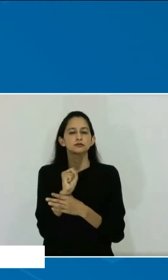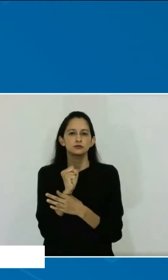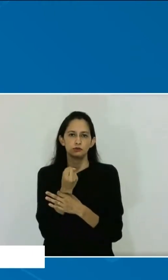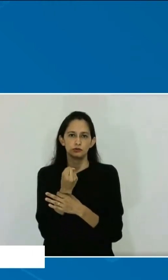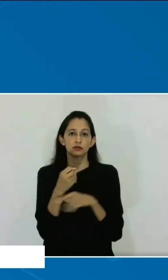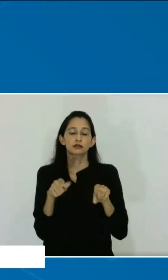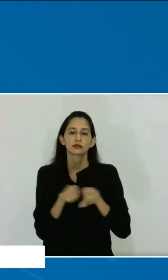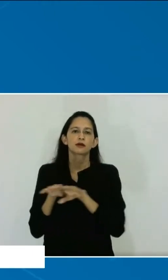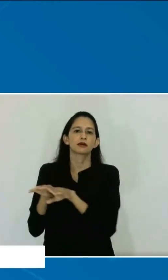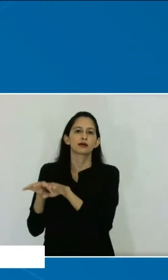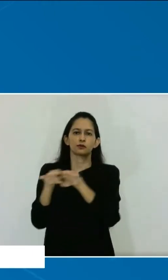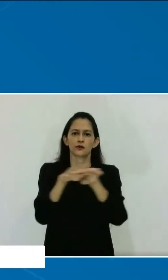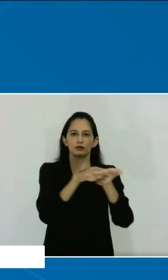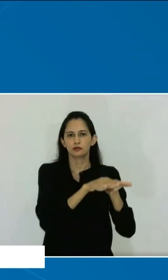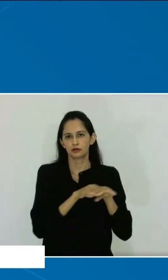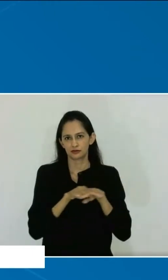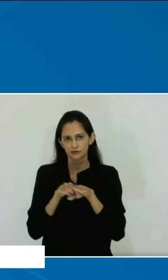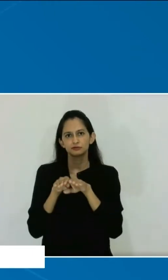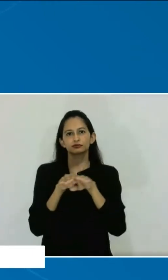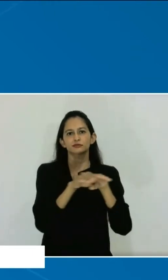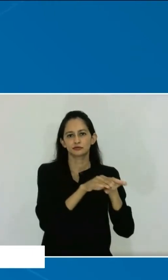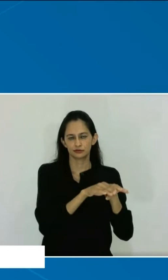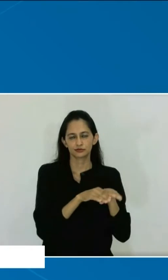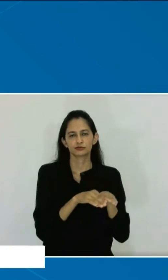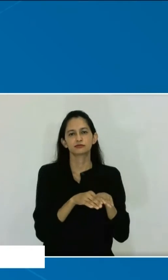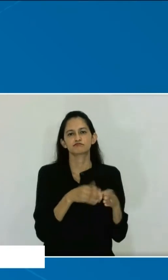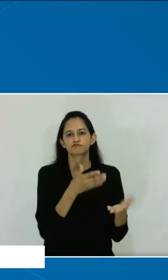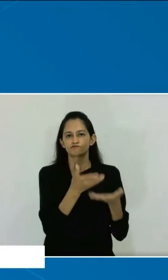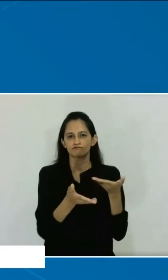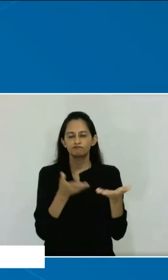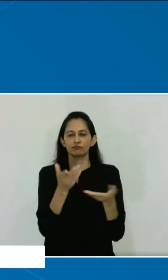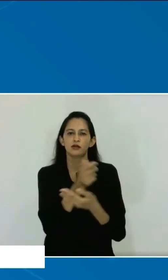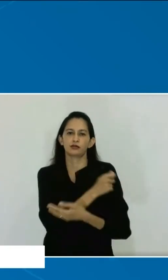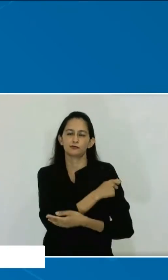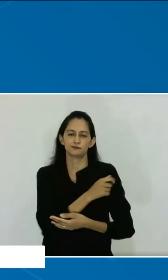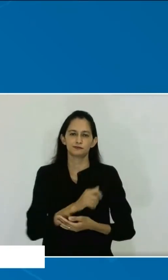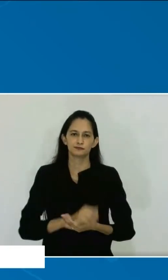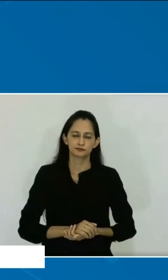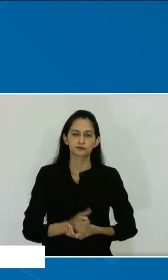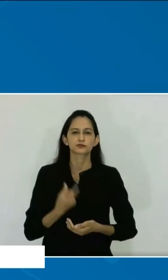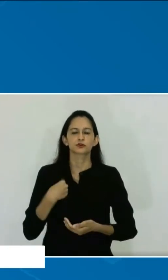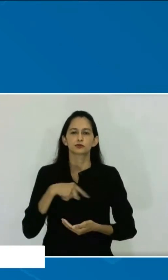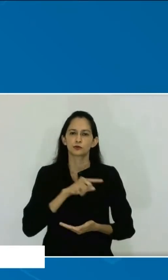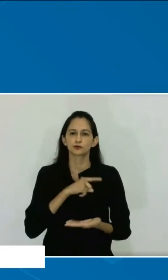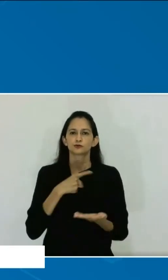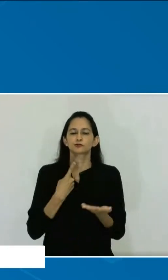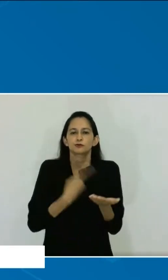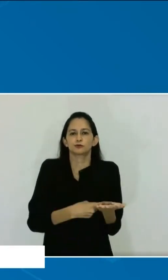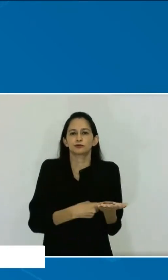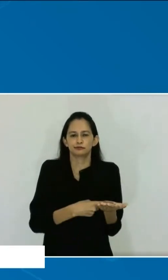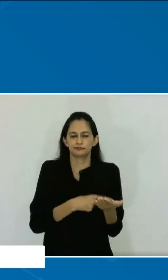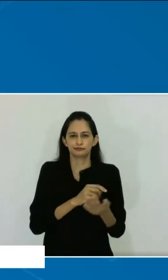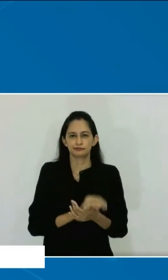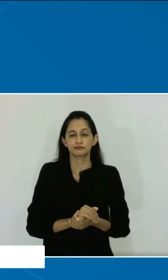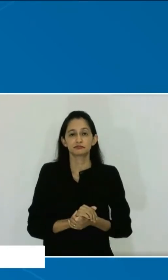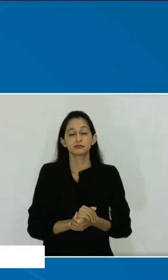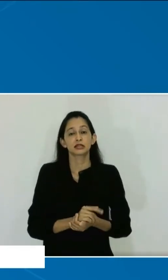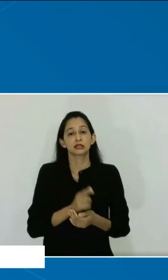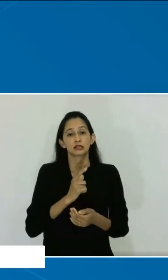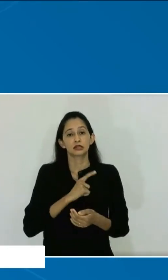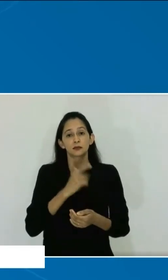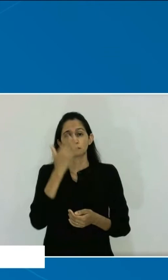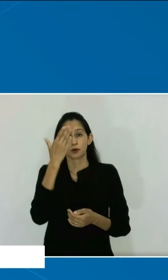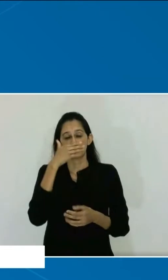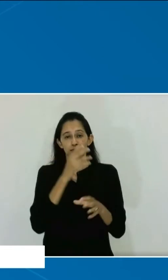no tratamento dos nossos estudantes. Então, isso foi feito. Os números que temos até agora, o